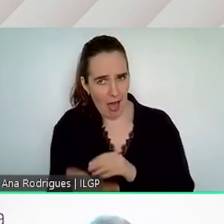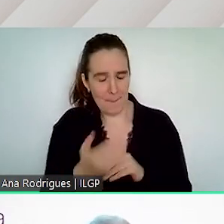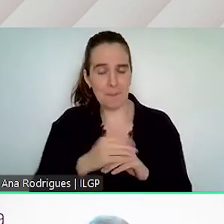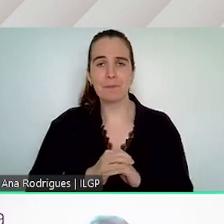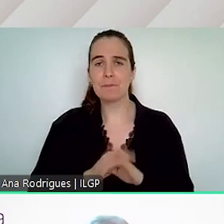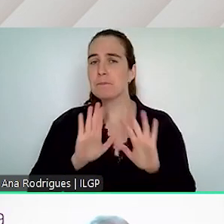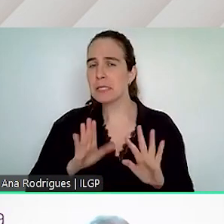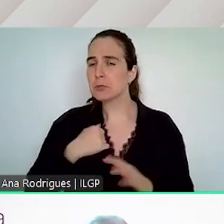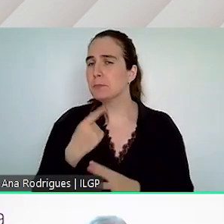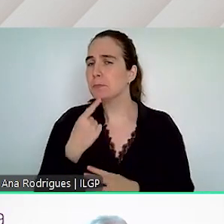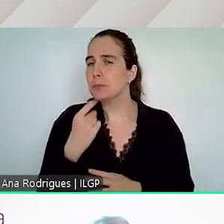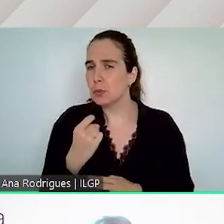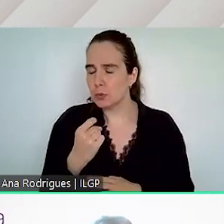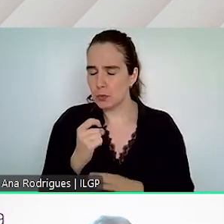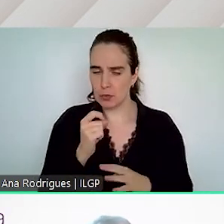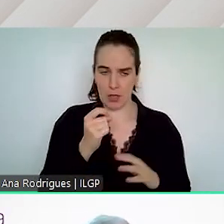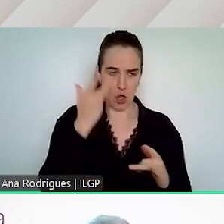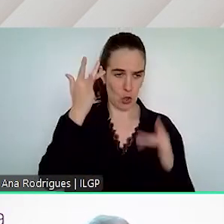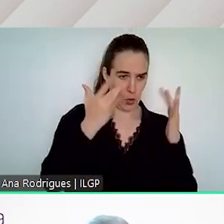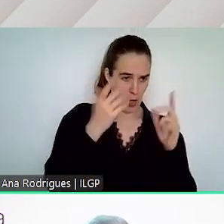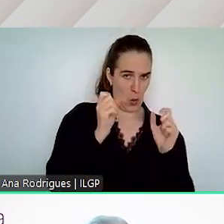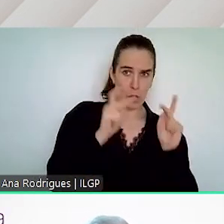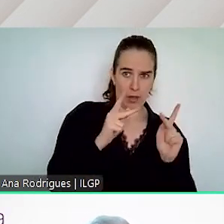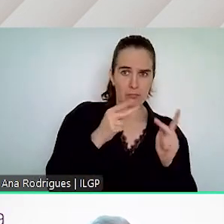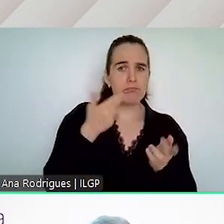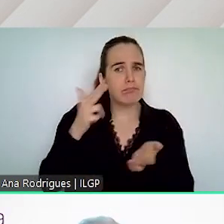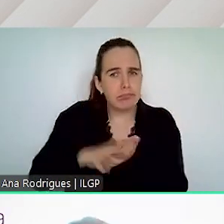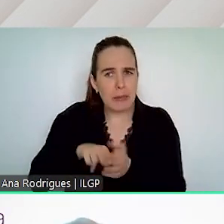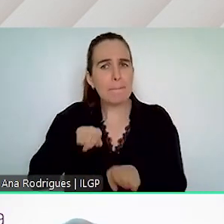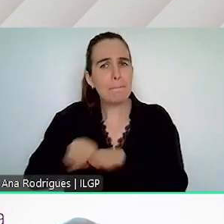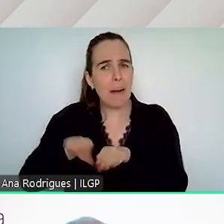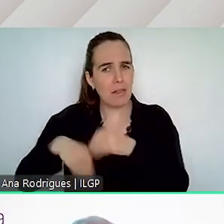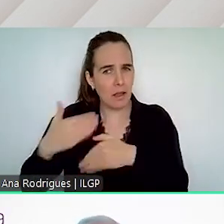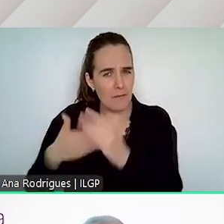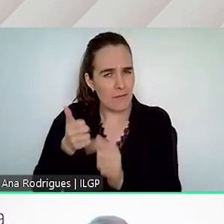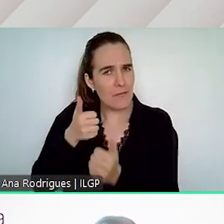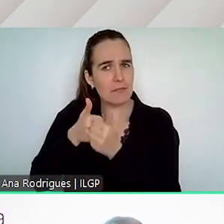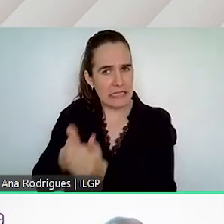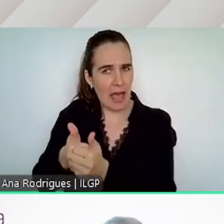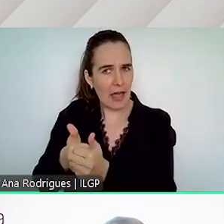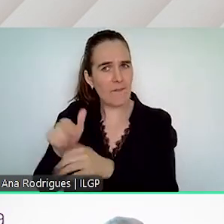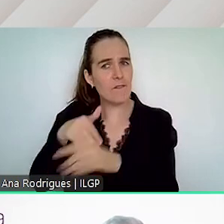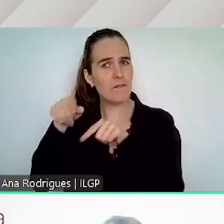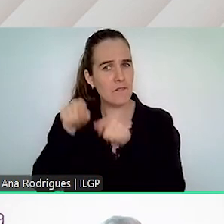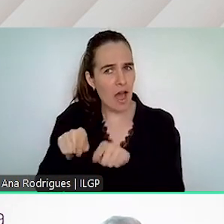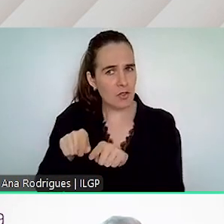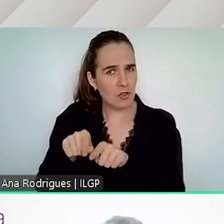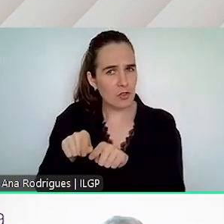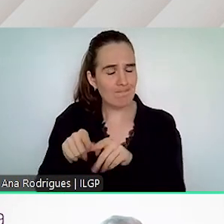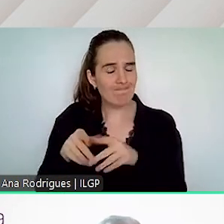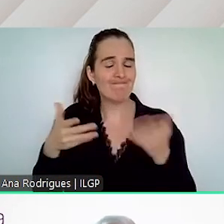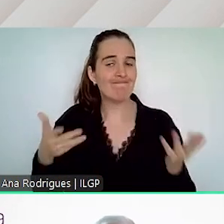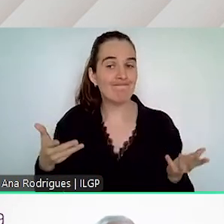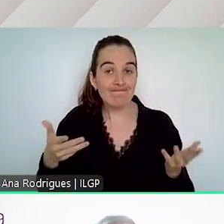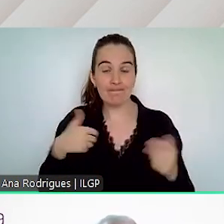realmente estamos a seguir este paradigma no nosso país. Ou seja, se continuamos a construir silos